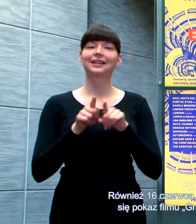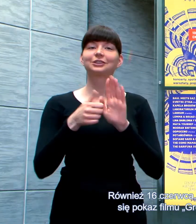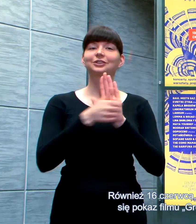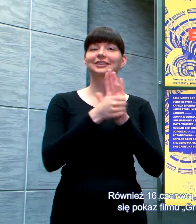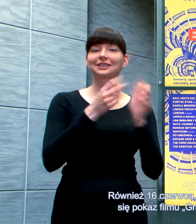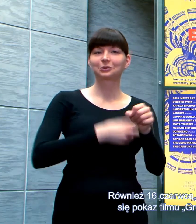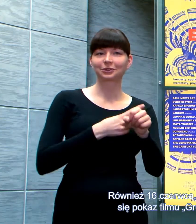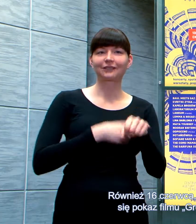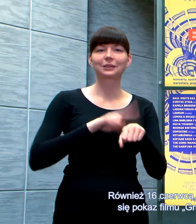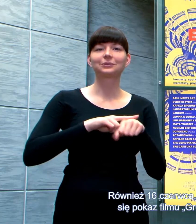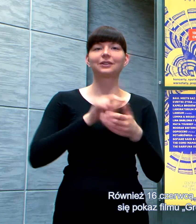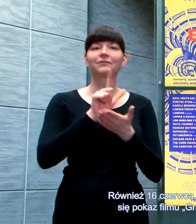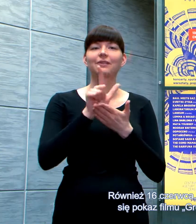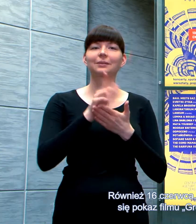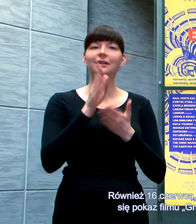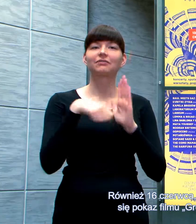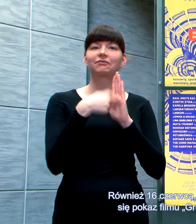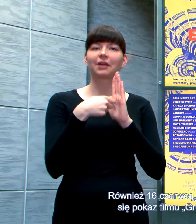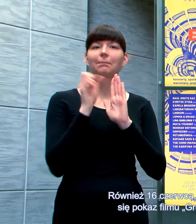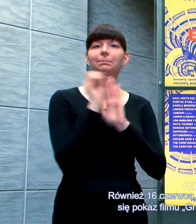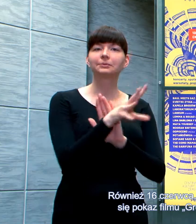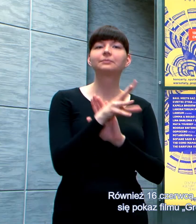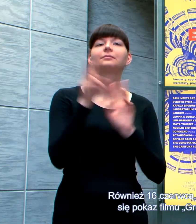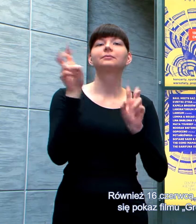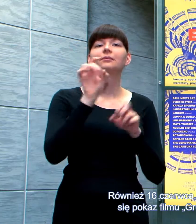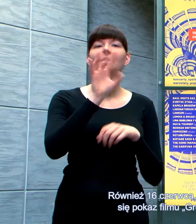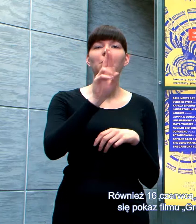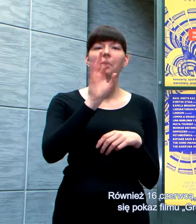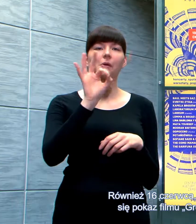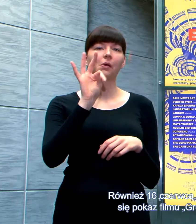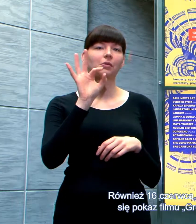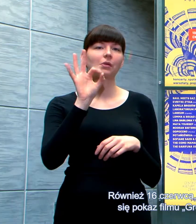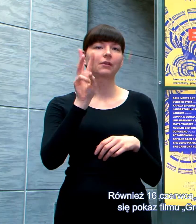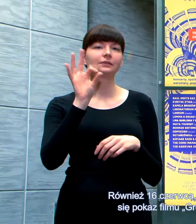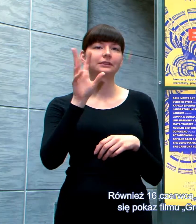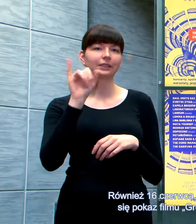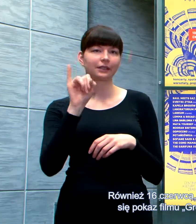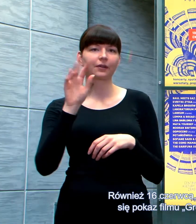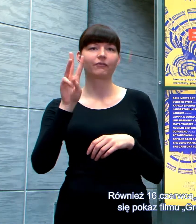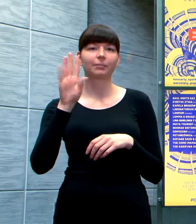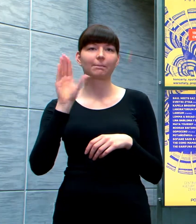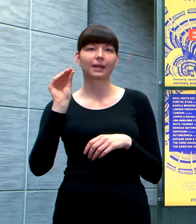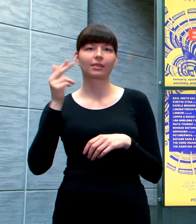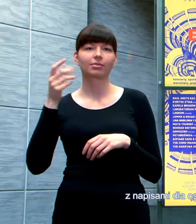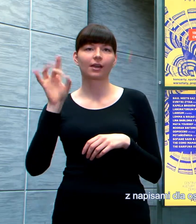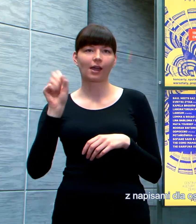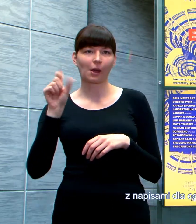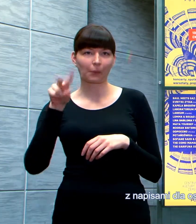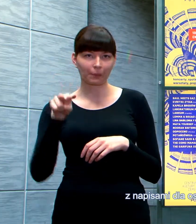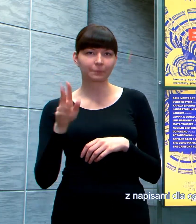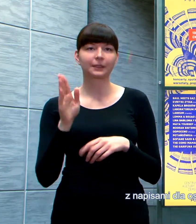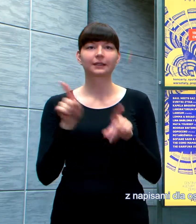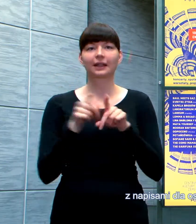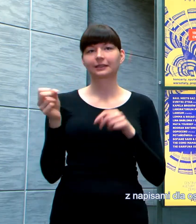Również 16 czerwca o godzinie 12 rozpocznie się pokaz filmu Grotowski w Bengalu z napisami dla